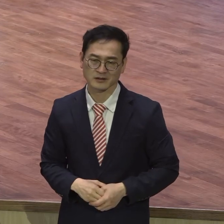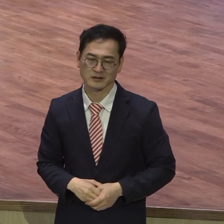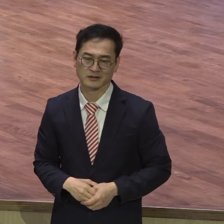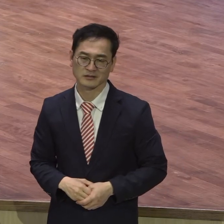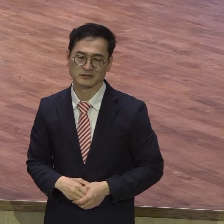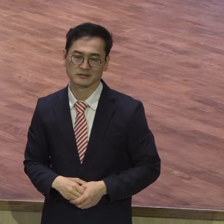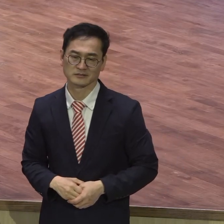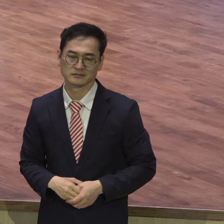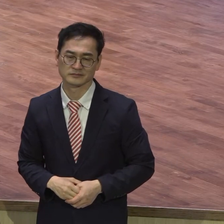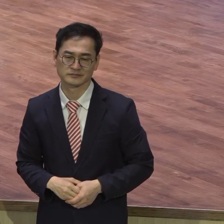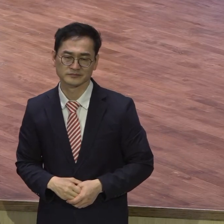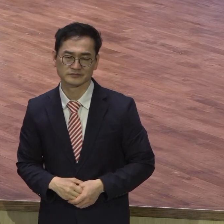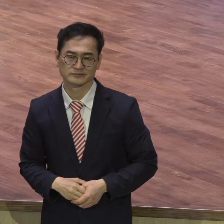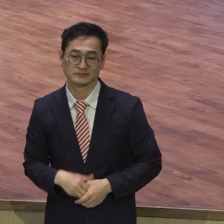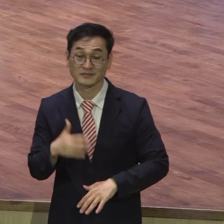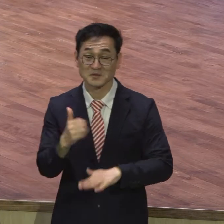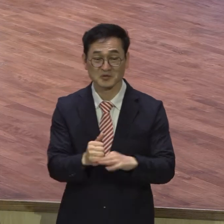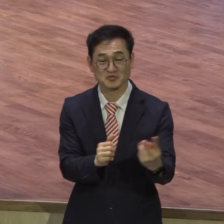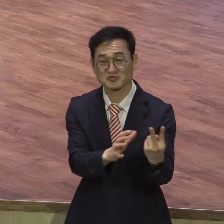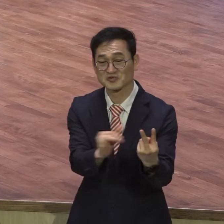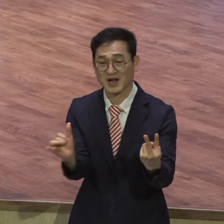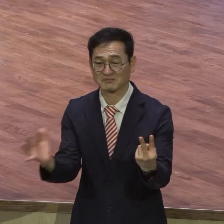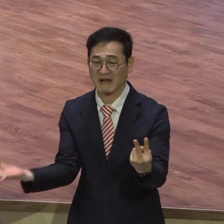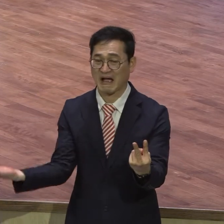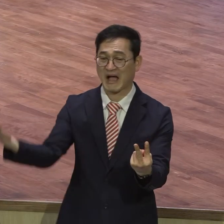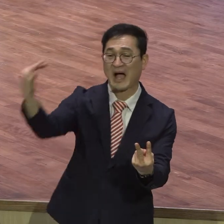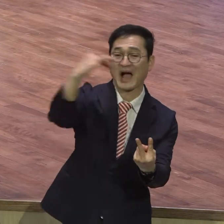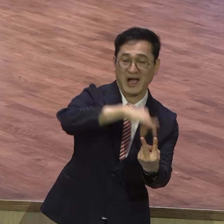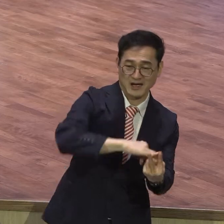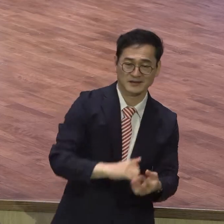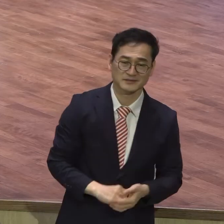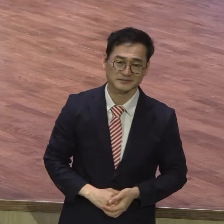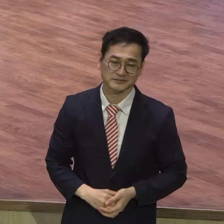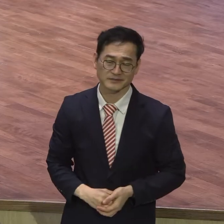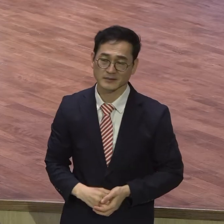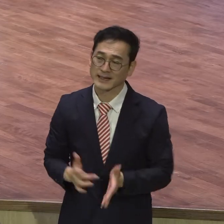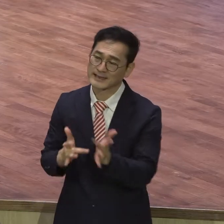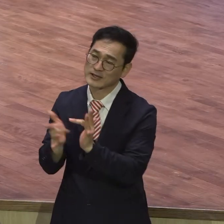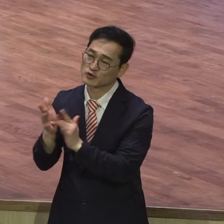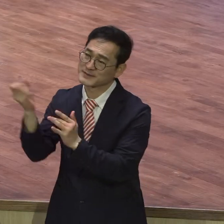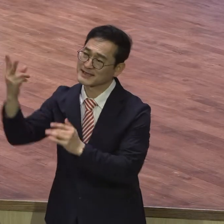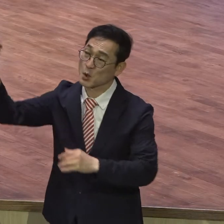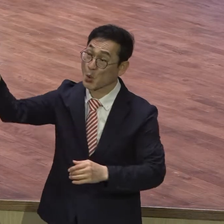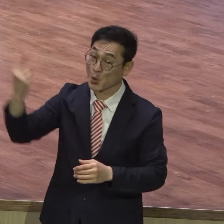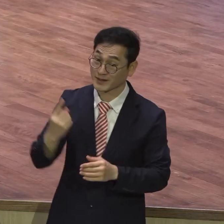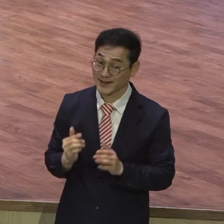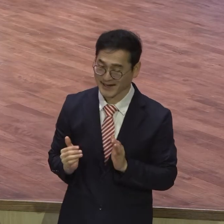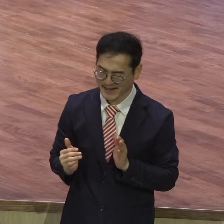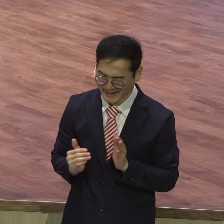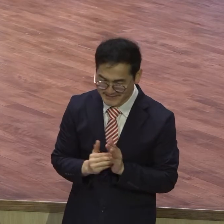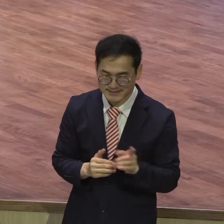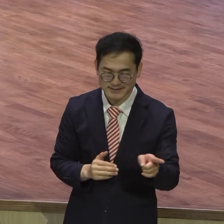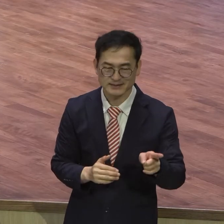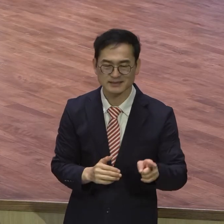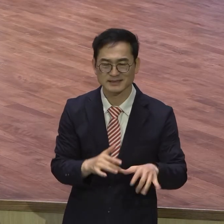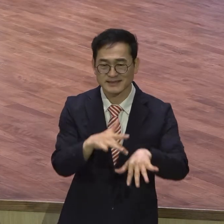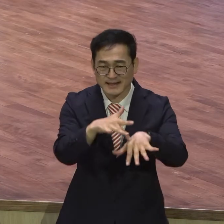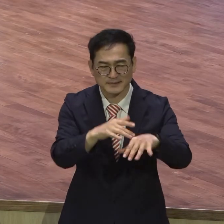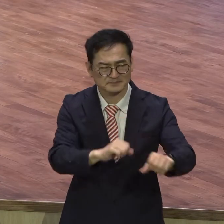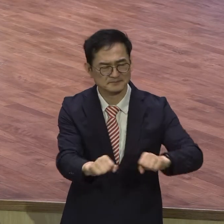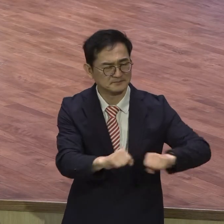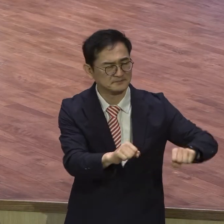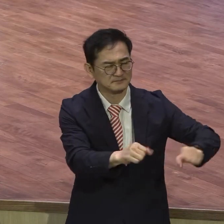예수님 제림할 때까지 이들은 한시적으로 예수님 제림할 때까지 활동하는